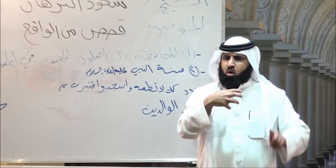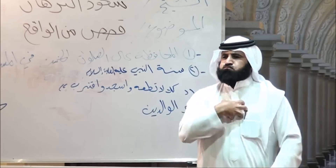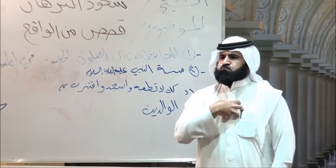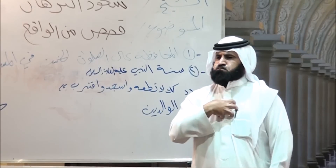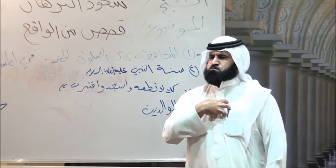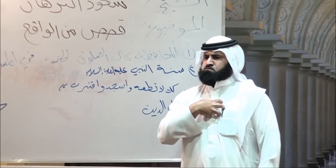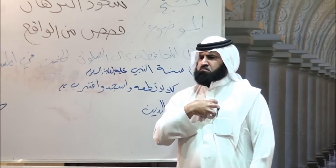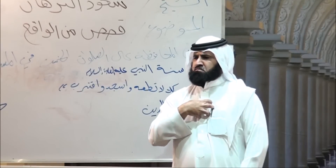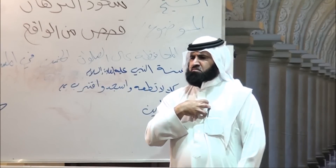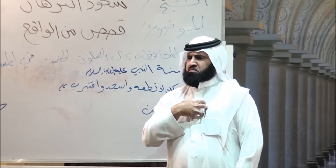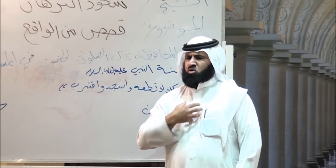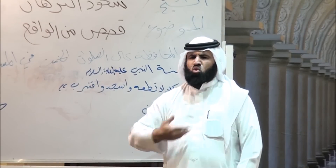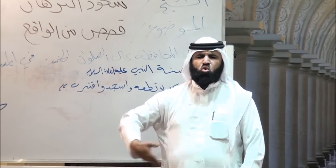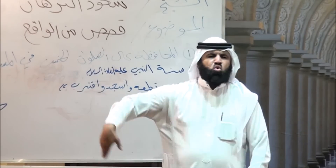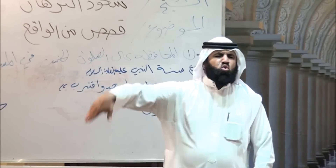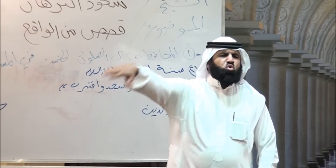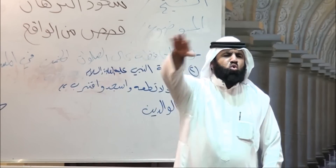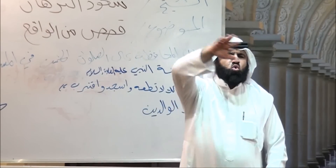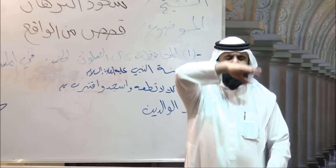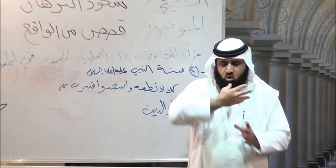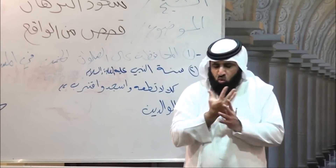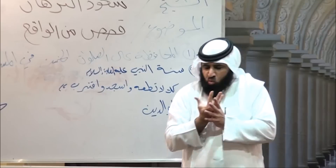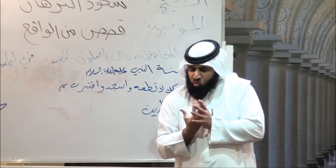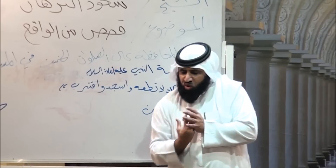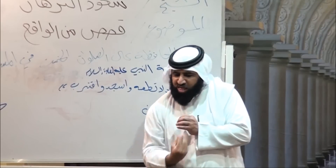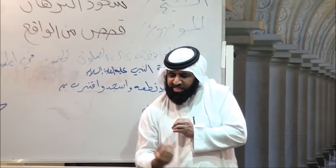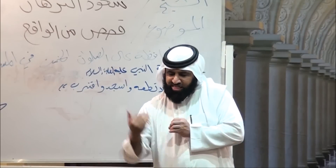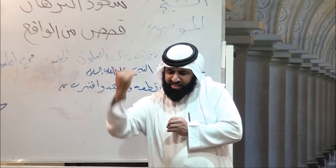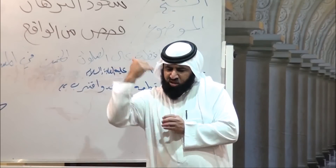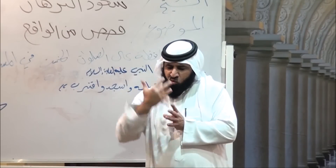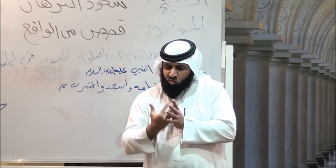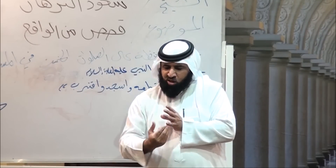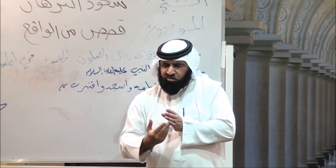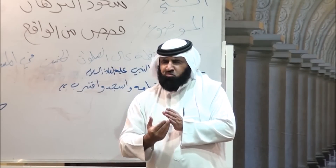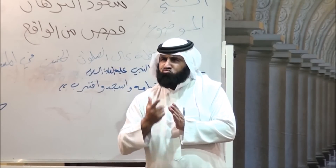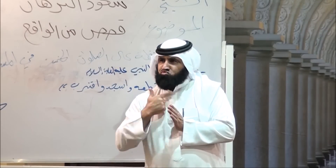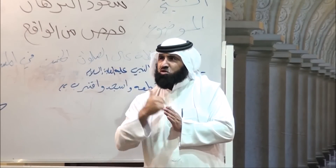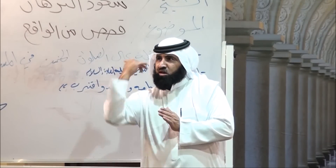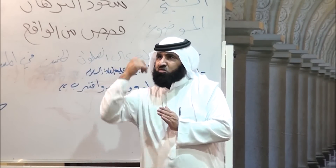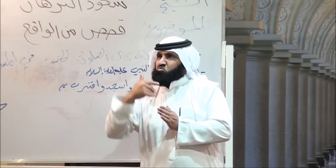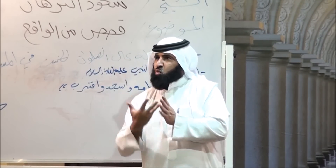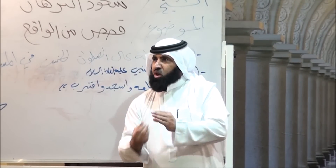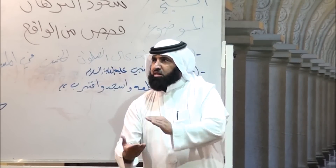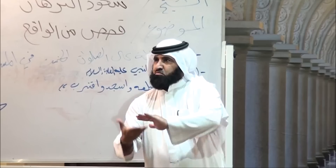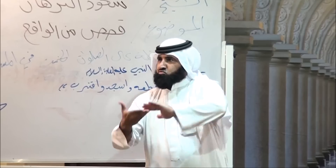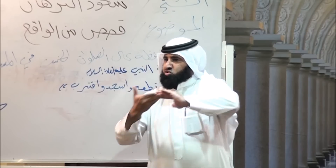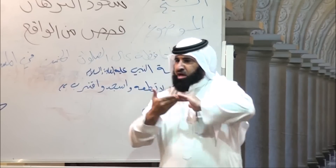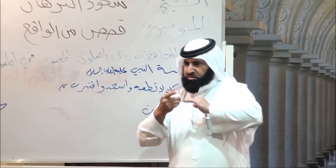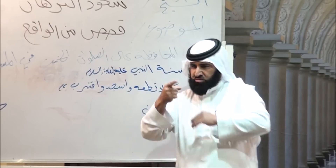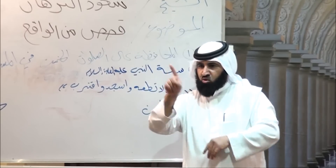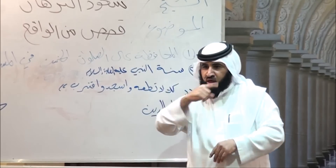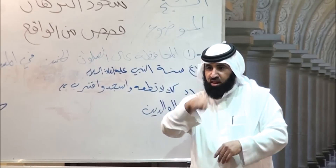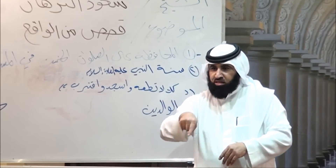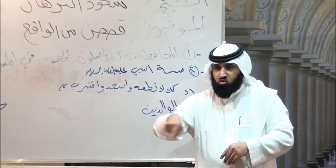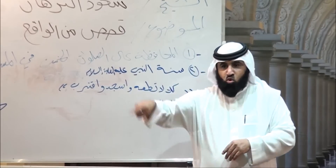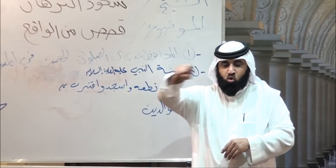الكل منا يتمنى إذا جاءه أولاد أن يخدموه ويبروا به،